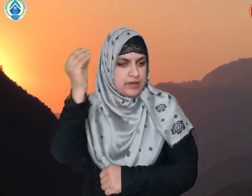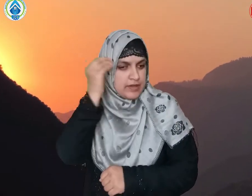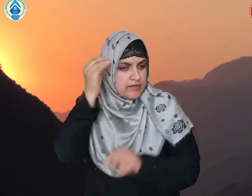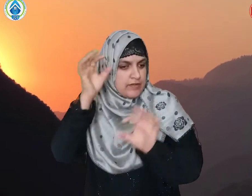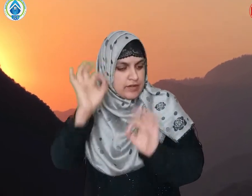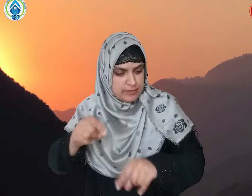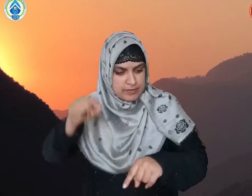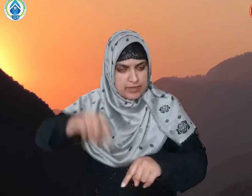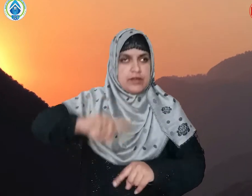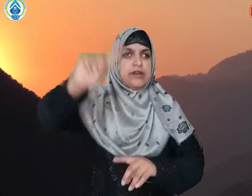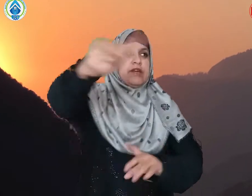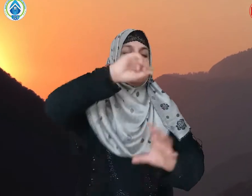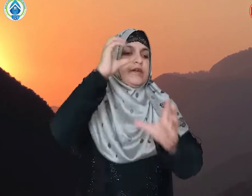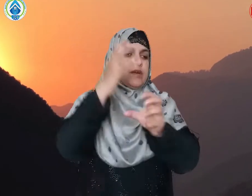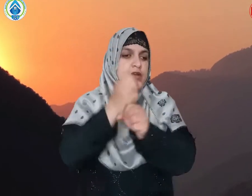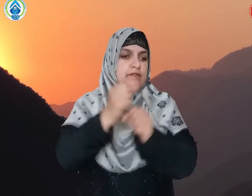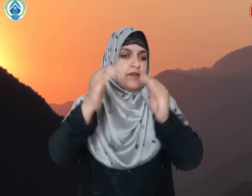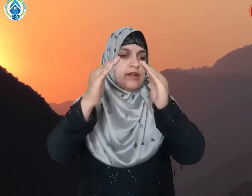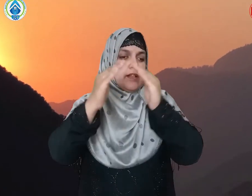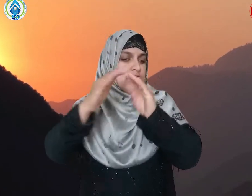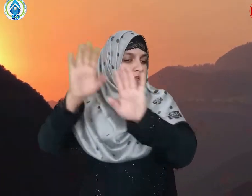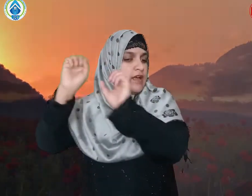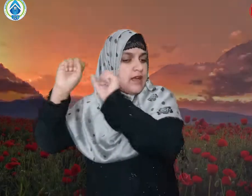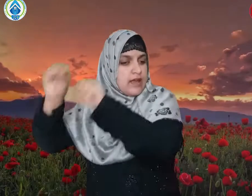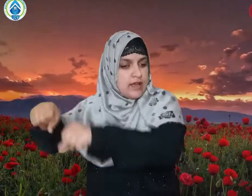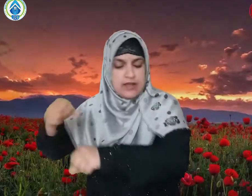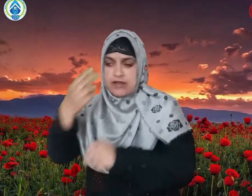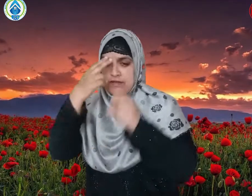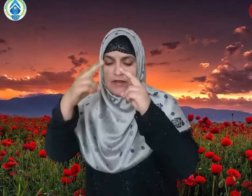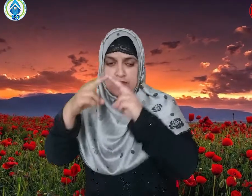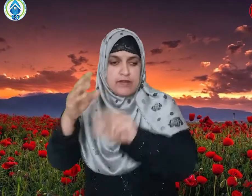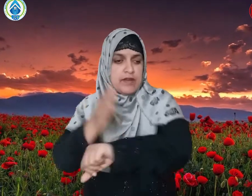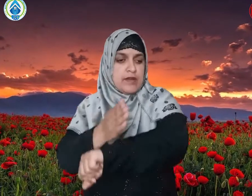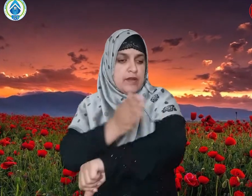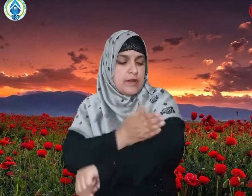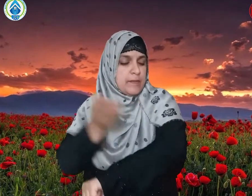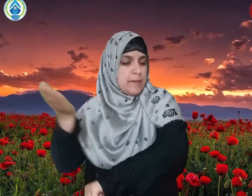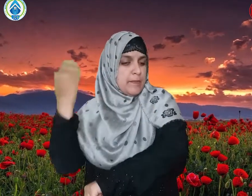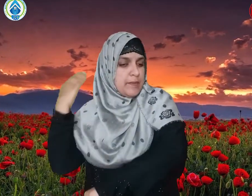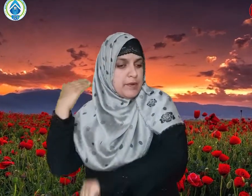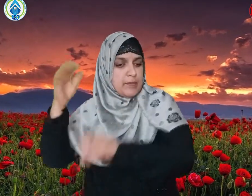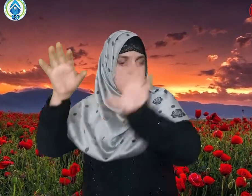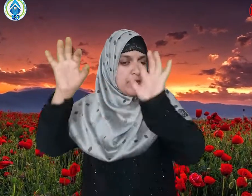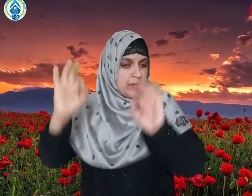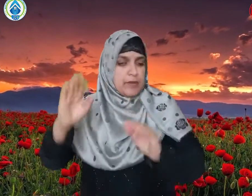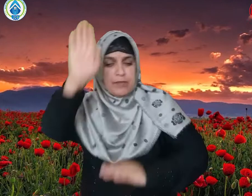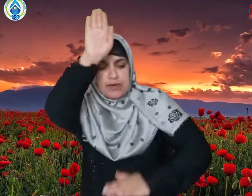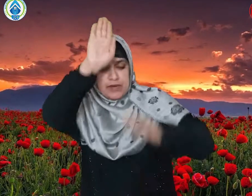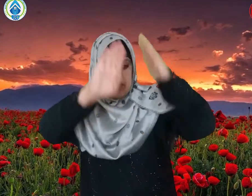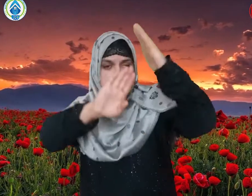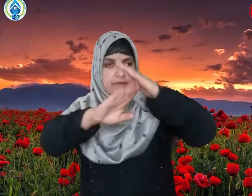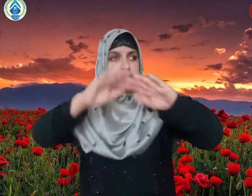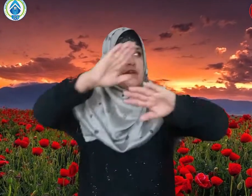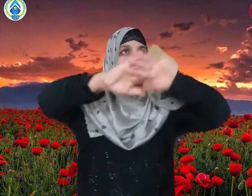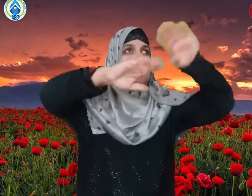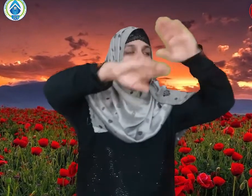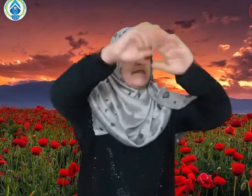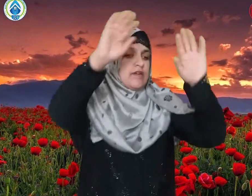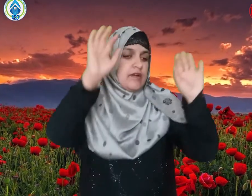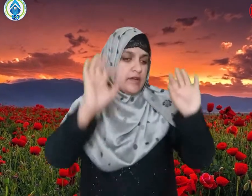ایسی جگہ بھی موجود ہے کہ جہاں ہزاروں سالہ پرانے مصری بادشاہوں کے مدفن ہیں؟ یقیناً یہ بات آپ کے لیے حیران کن ہوگی،